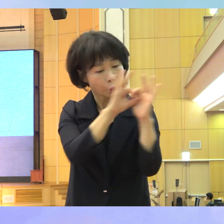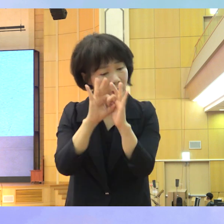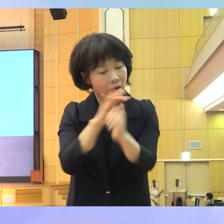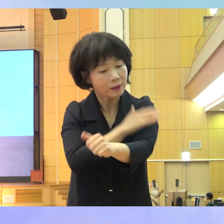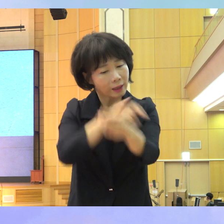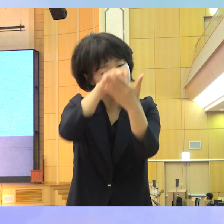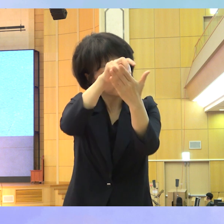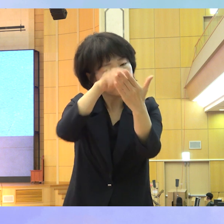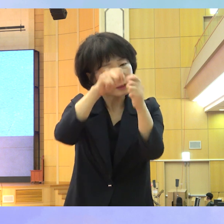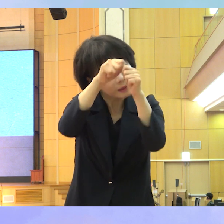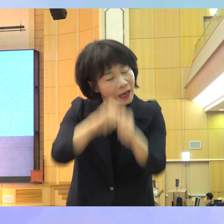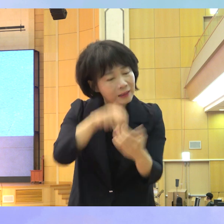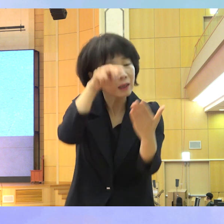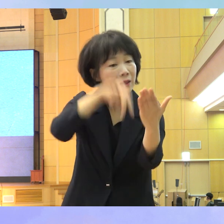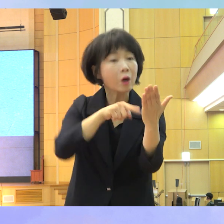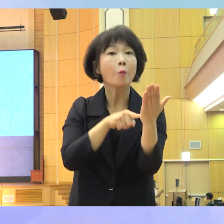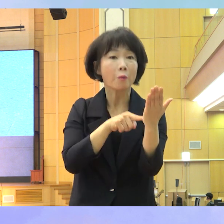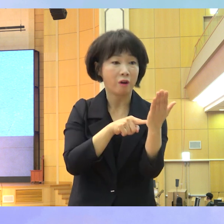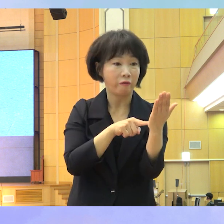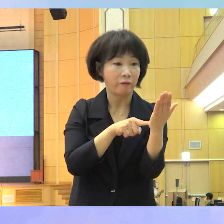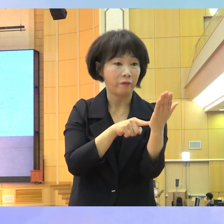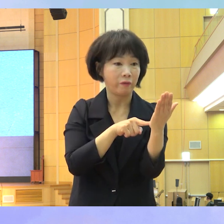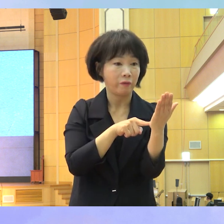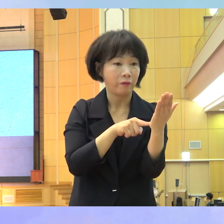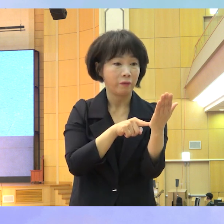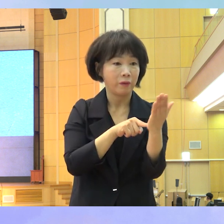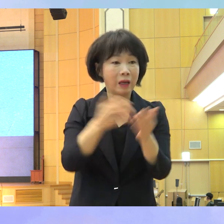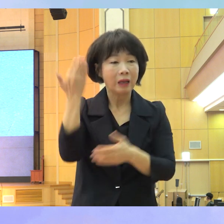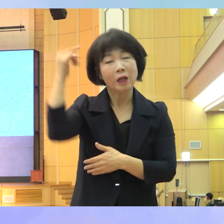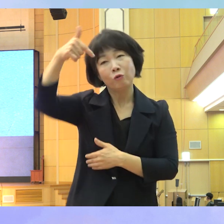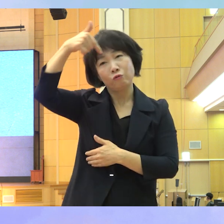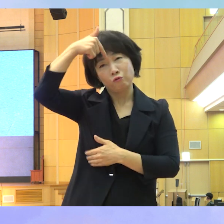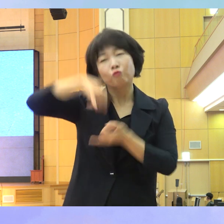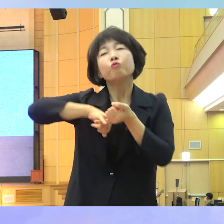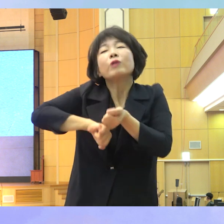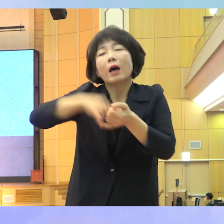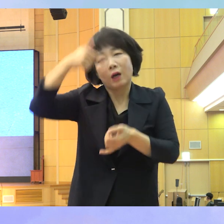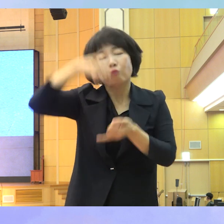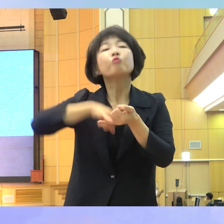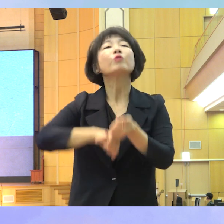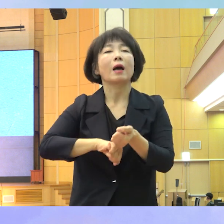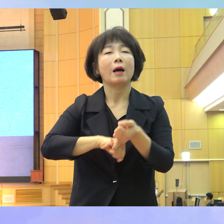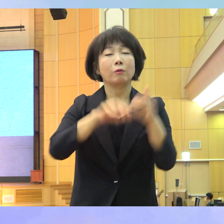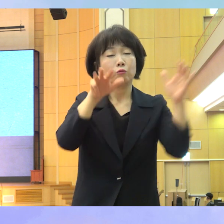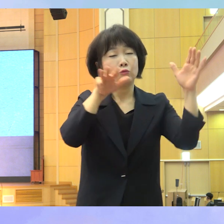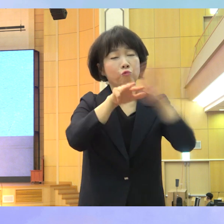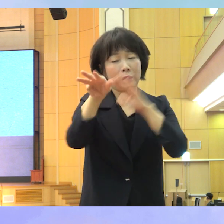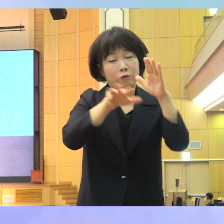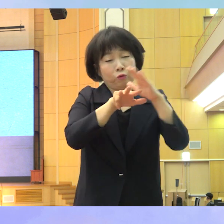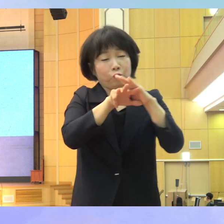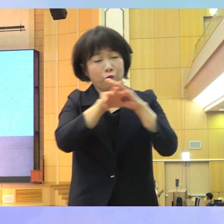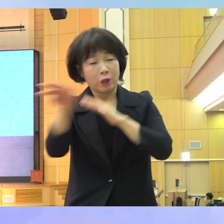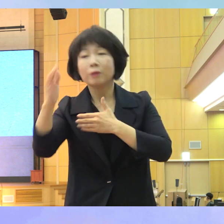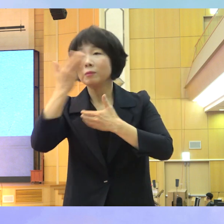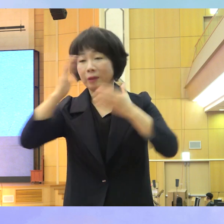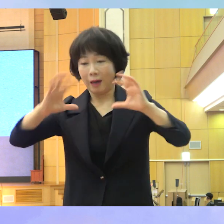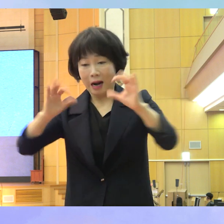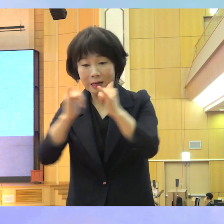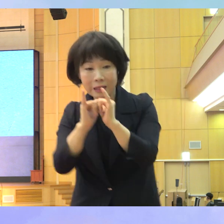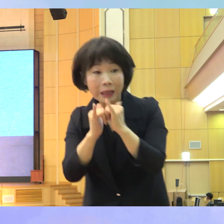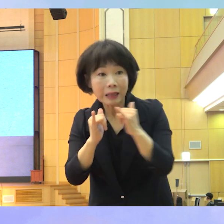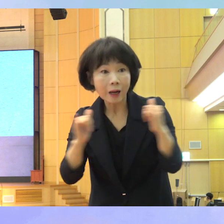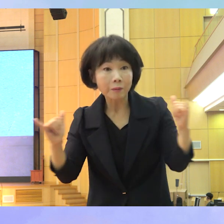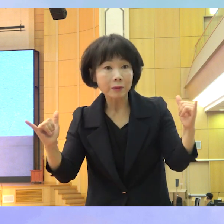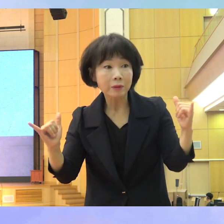다시 보시면 이런 구약 시대의 그 출애굽했던 이스라엘 백성들을 정확하게 빗대어서 우리가